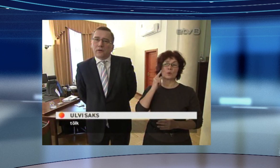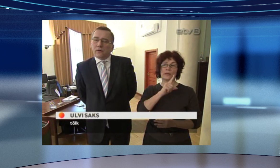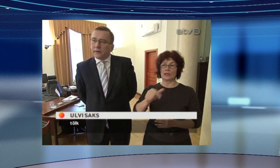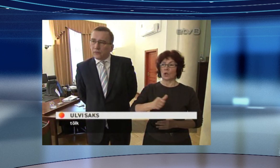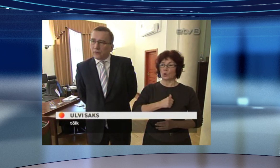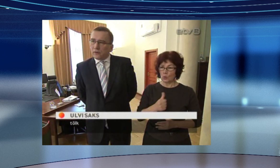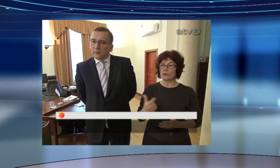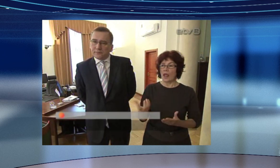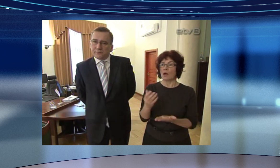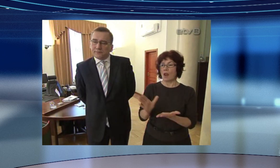ka lahendusel.